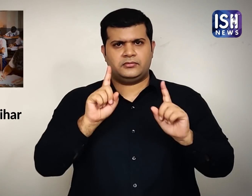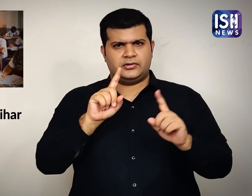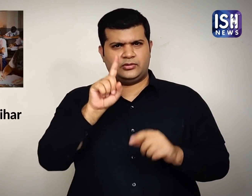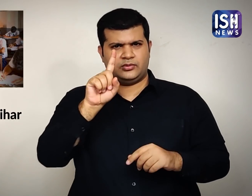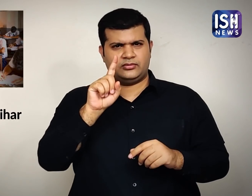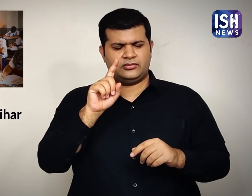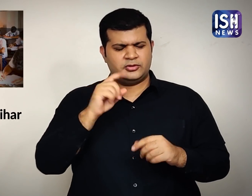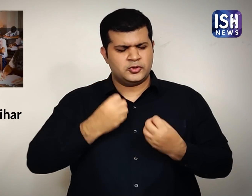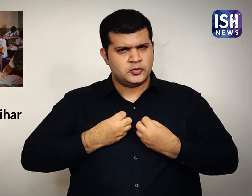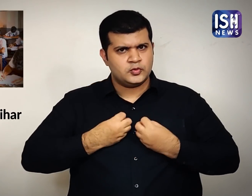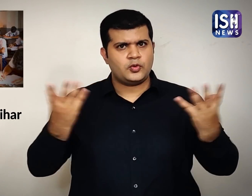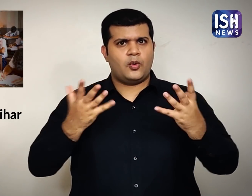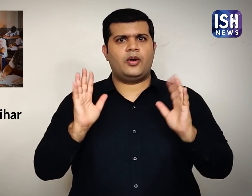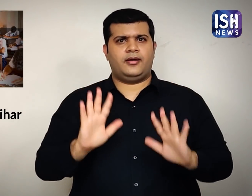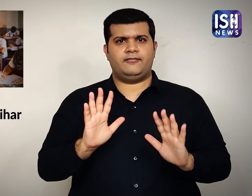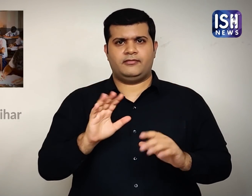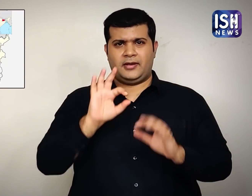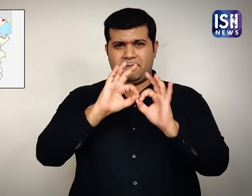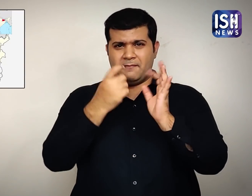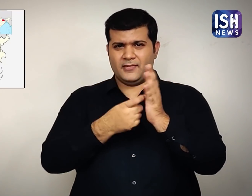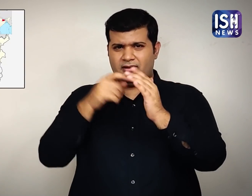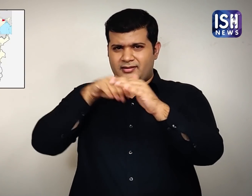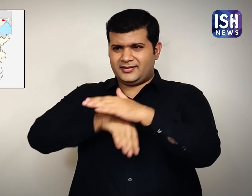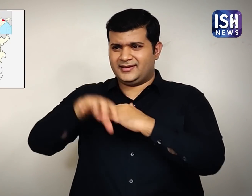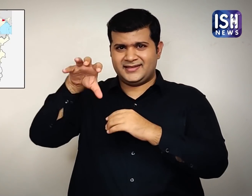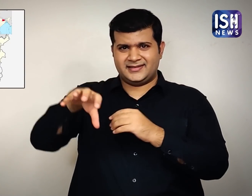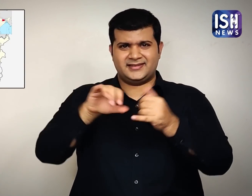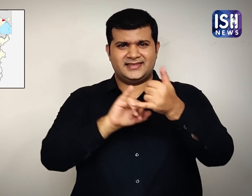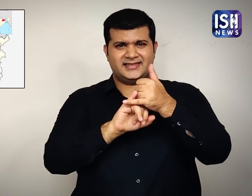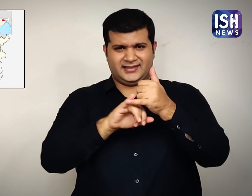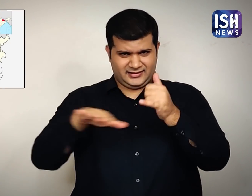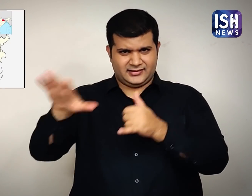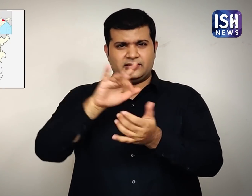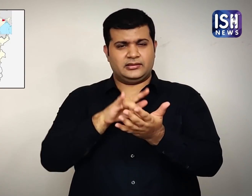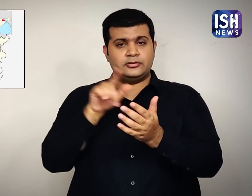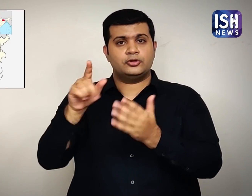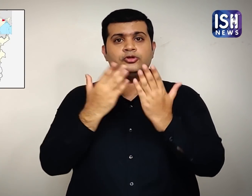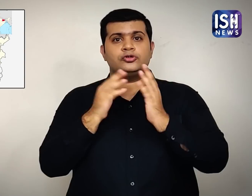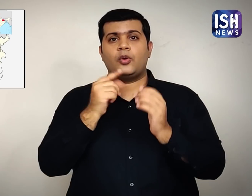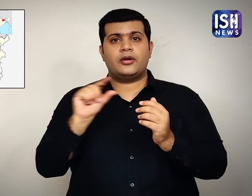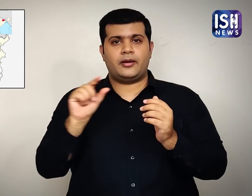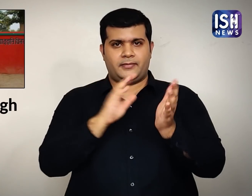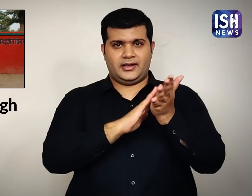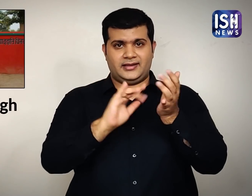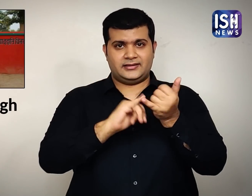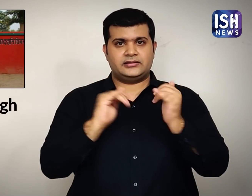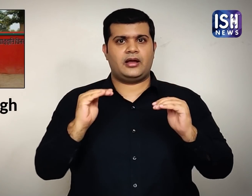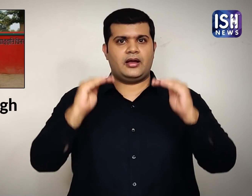हाला कि बिहार के सारन जिले के हलकोरी साह हाई स्कूल से चौकाने वाली खबर सामने आई है